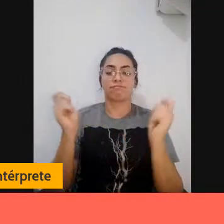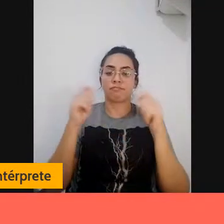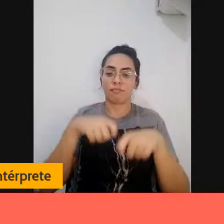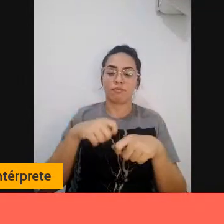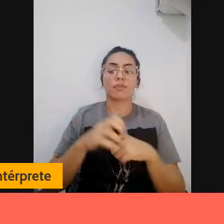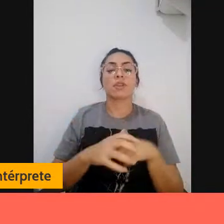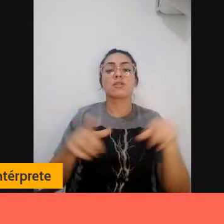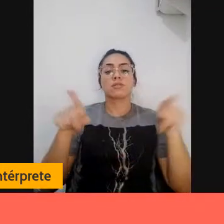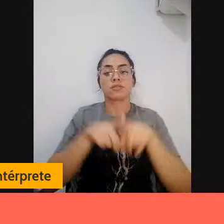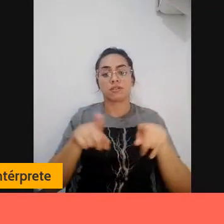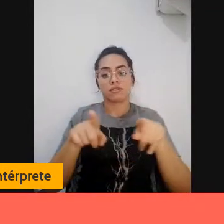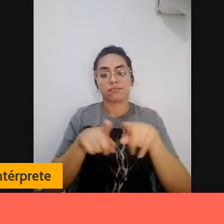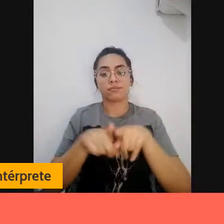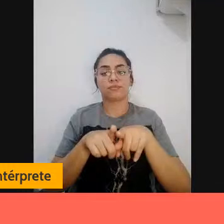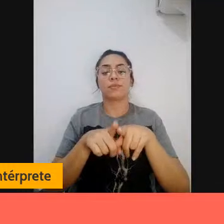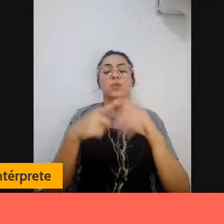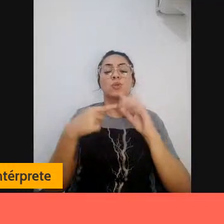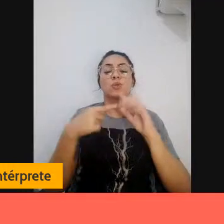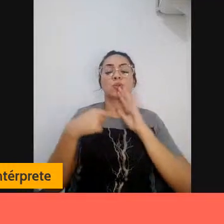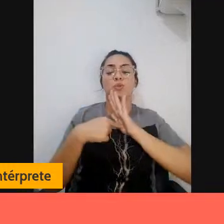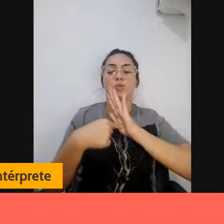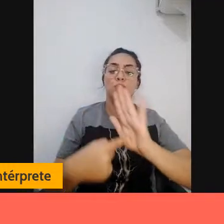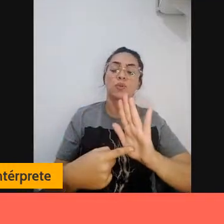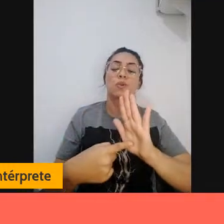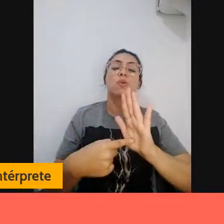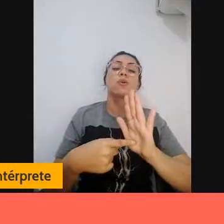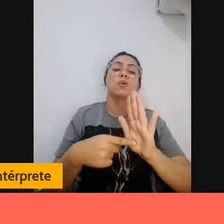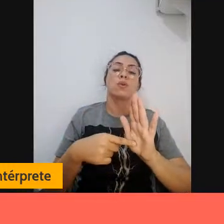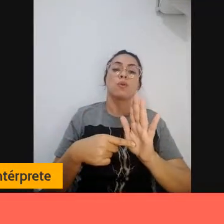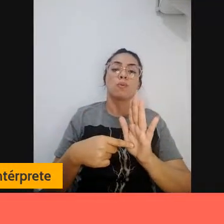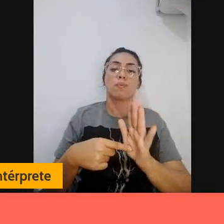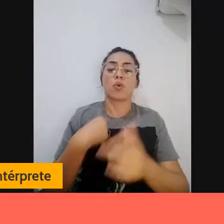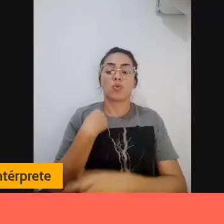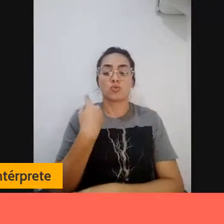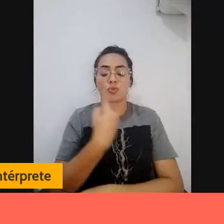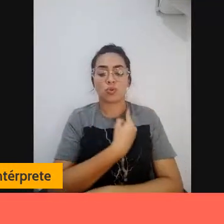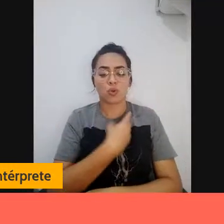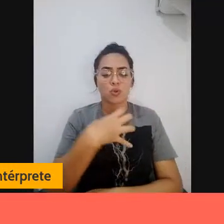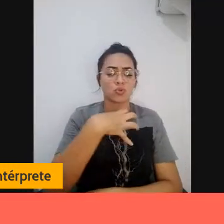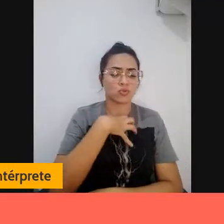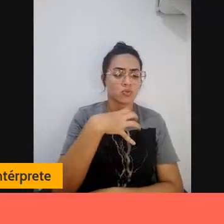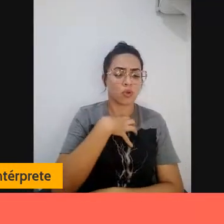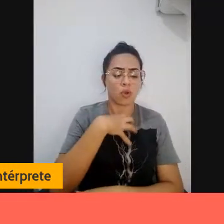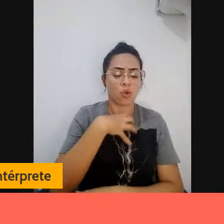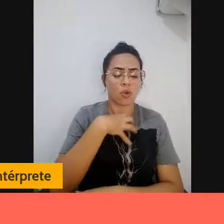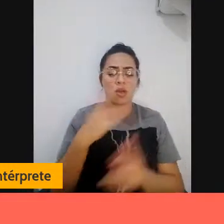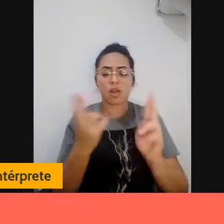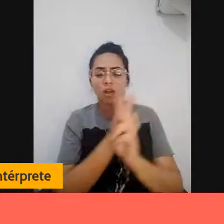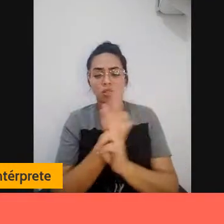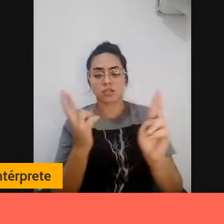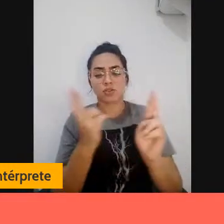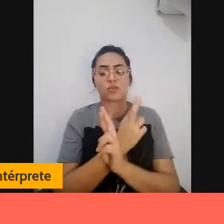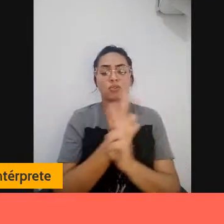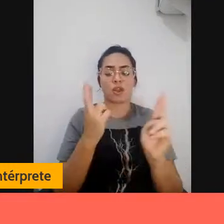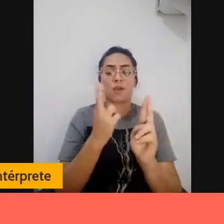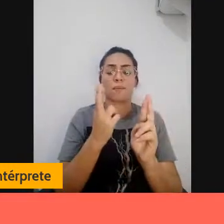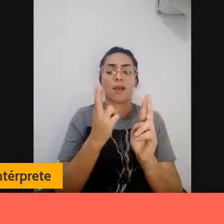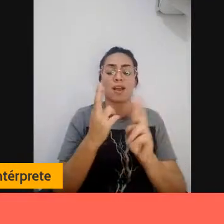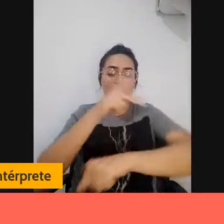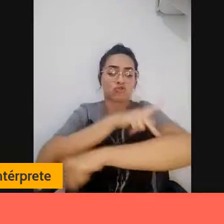Também mostra isso na nossa forma de nos relacionar